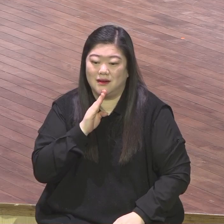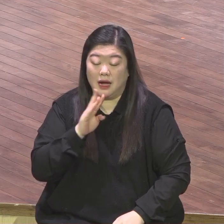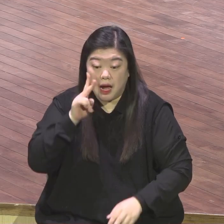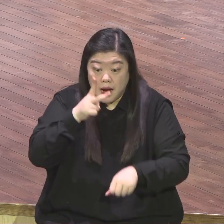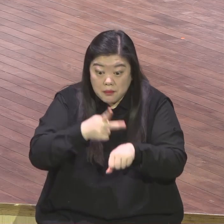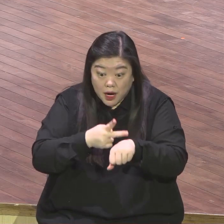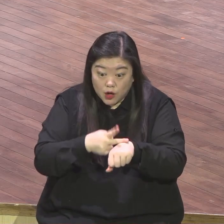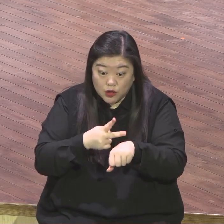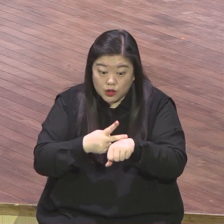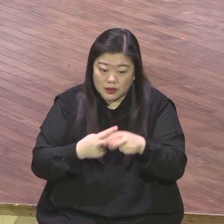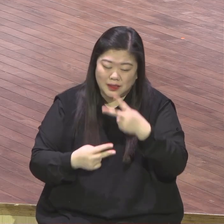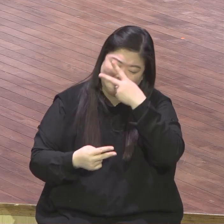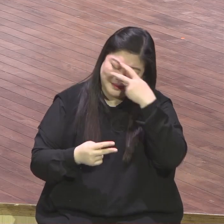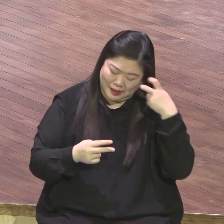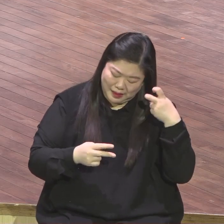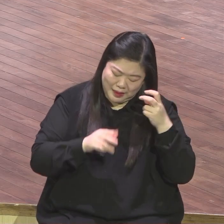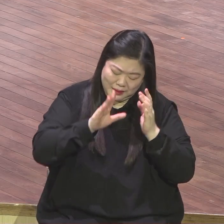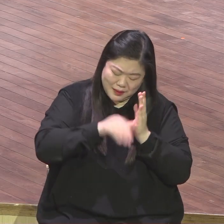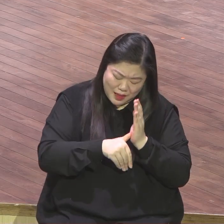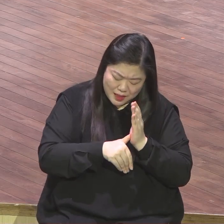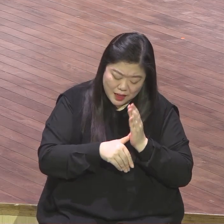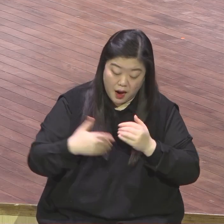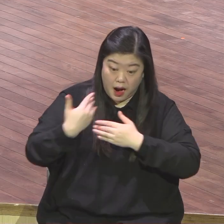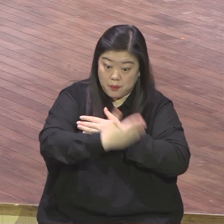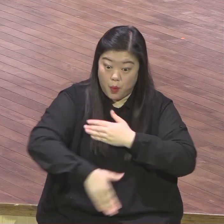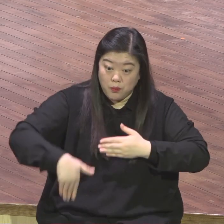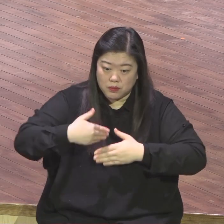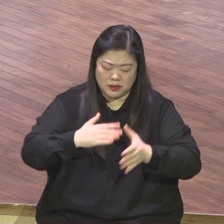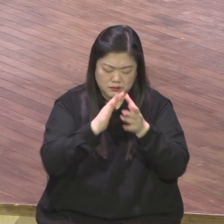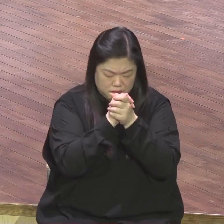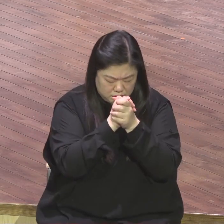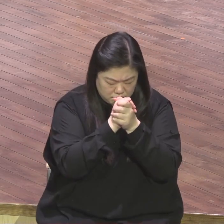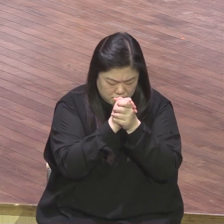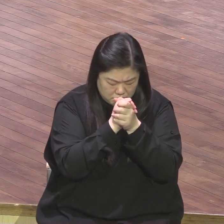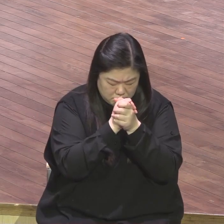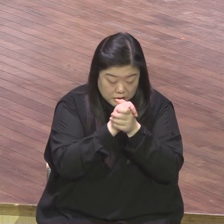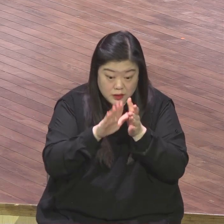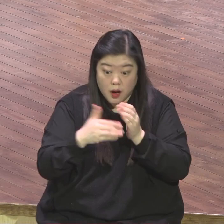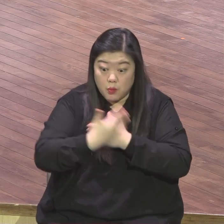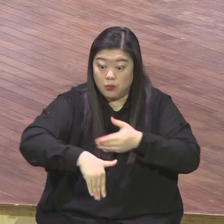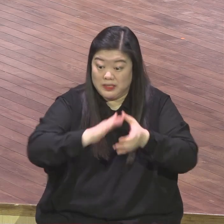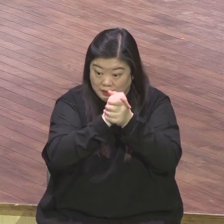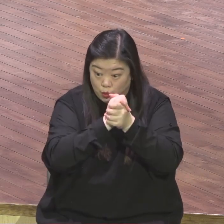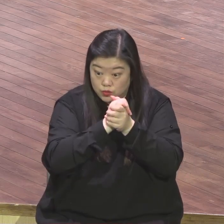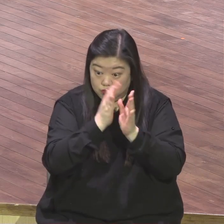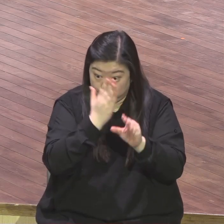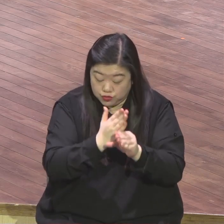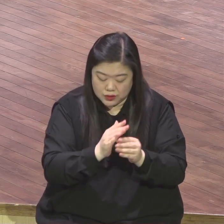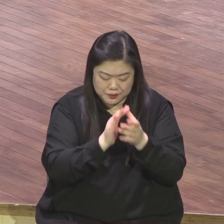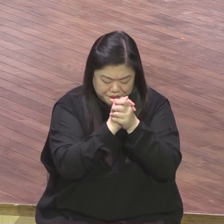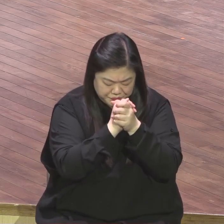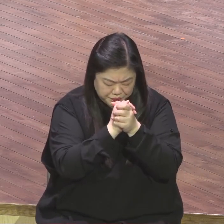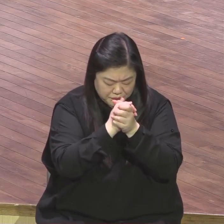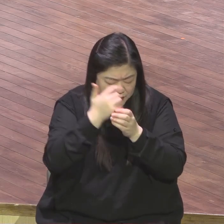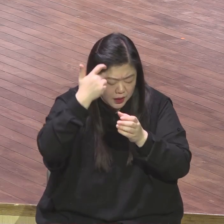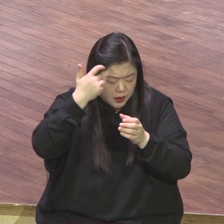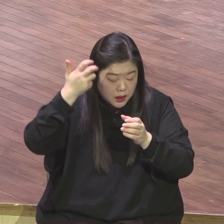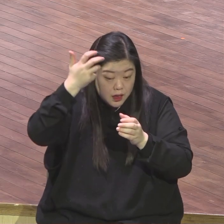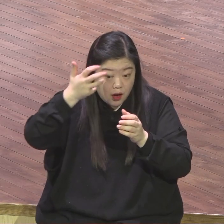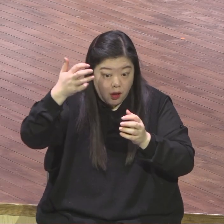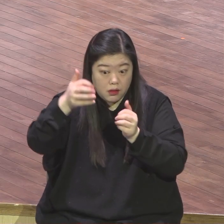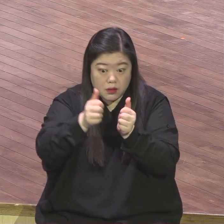떠나. 육체는 기도하고 있는데 육체를 떠나 영혼이. 그 정도로 깊이 기도했다.